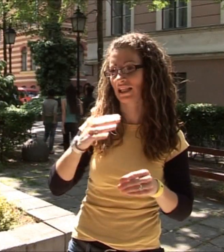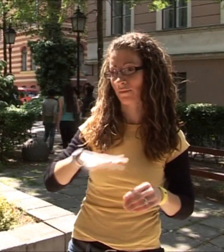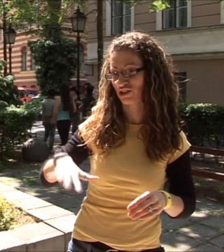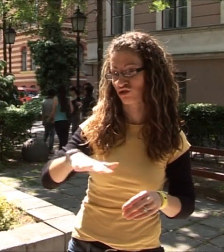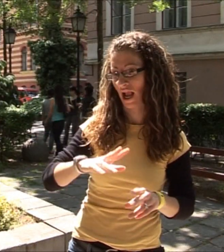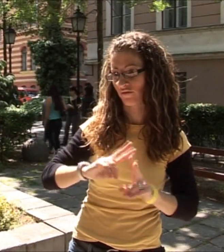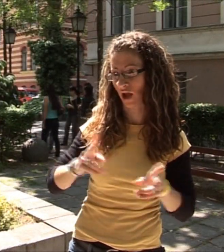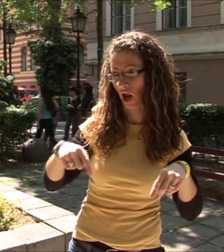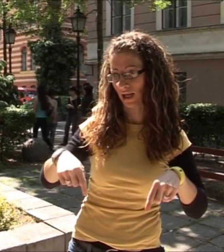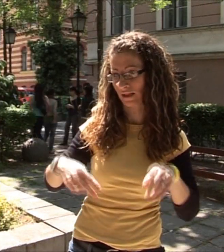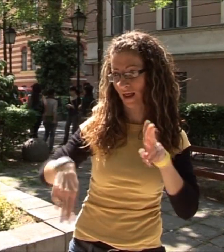küdeni